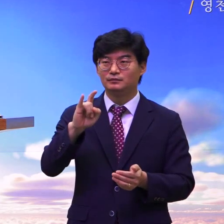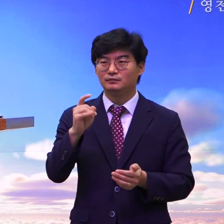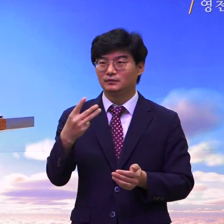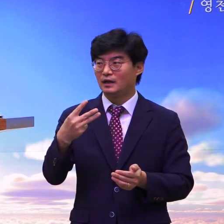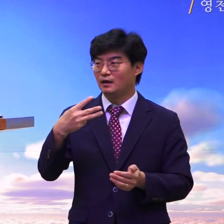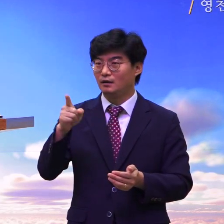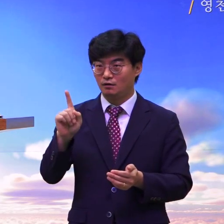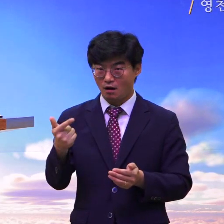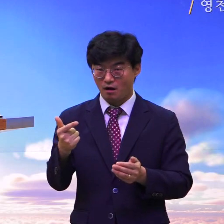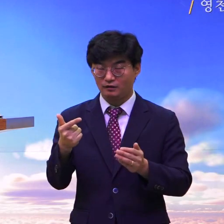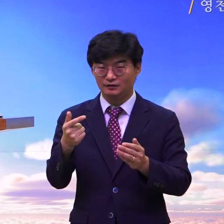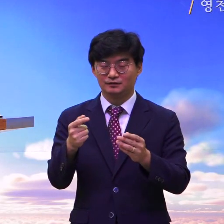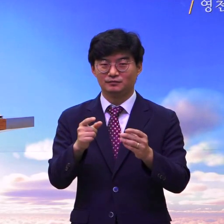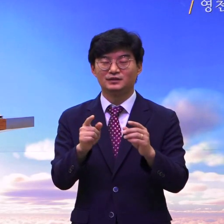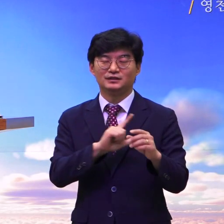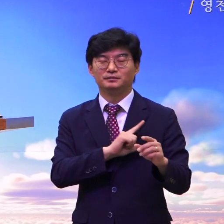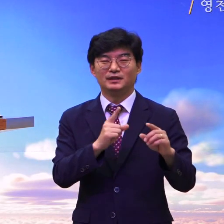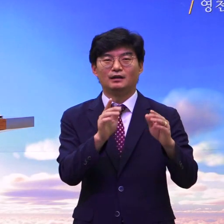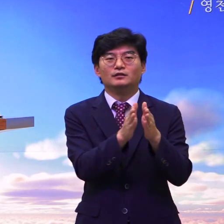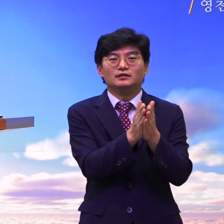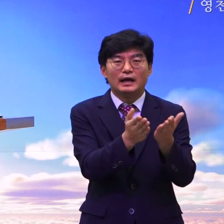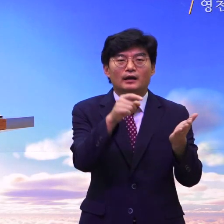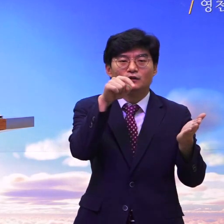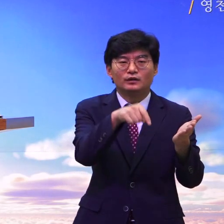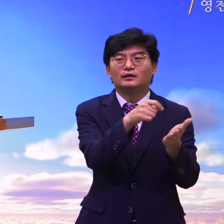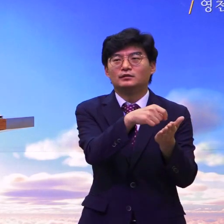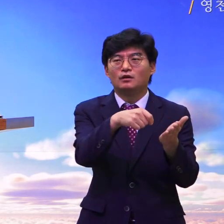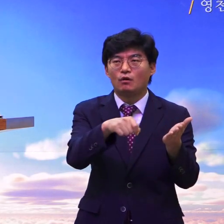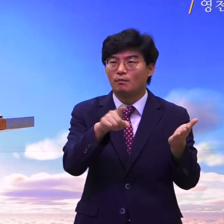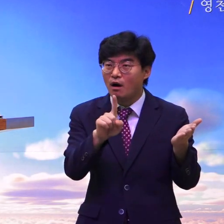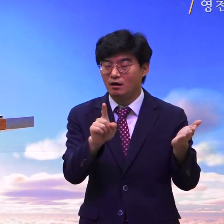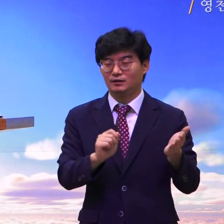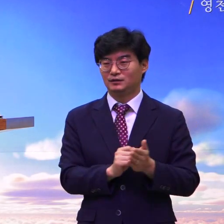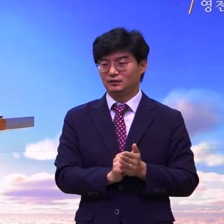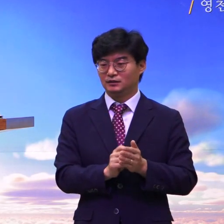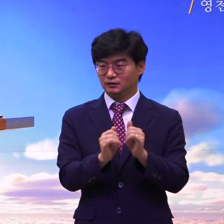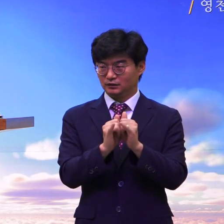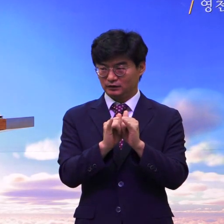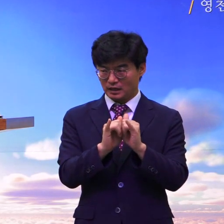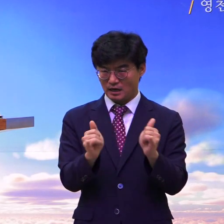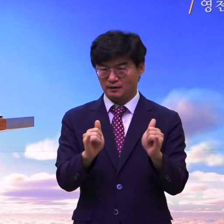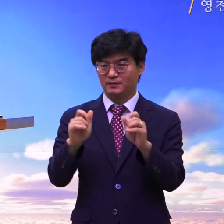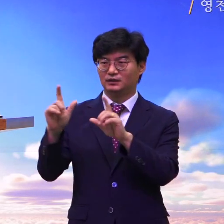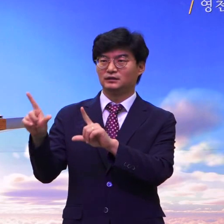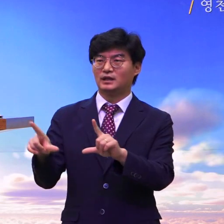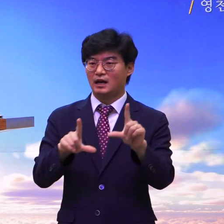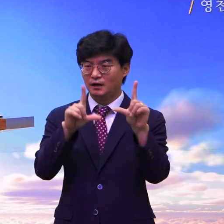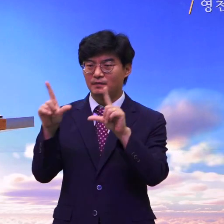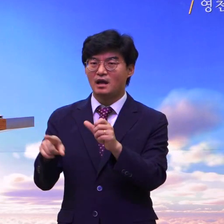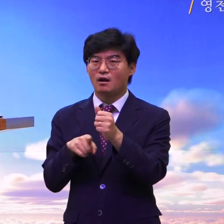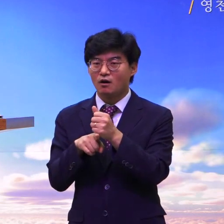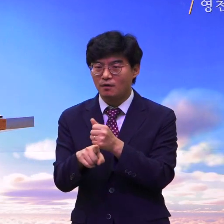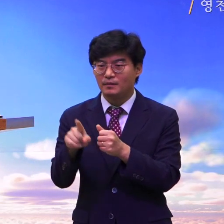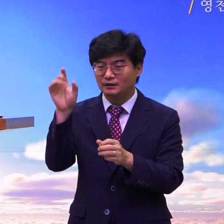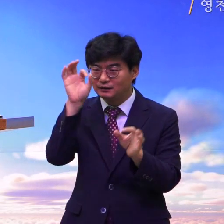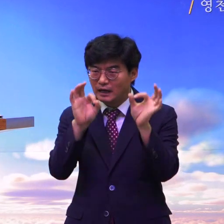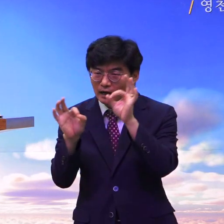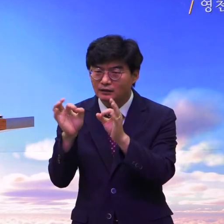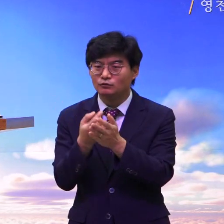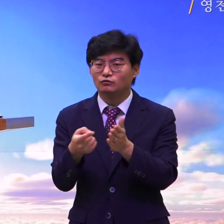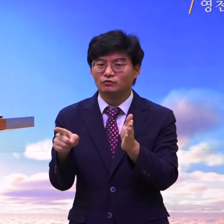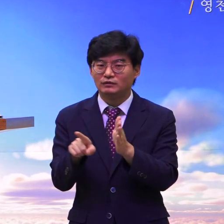이렇게 말했습니다. 인간은 삶의 의미를 찾기 위해 수많은 질문에 쌓여서 삽니다.